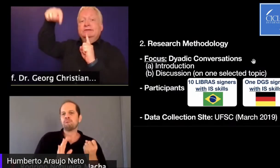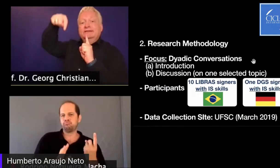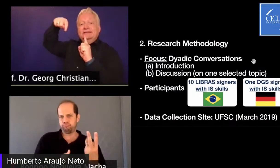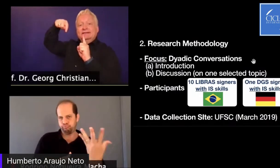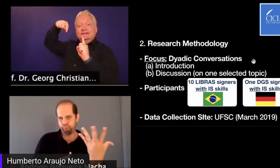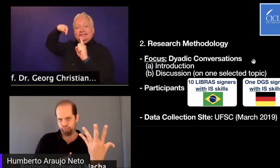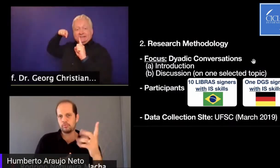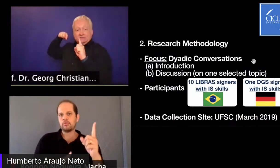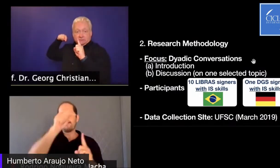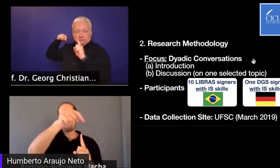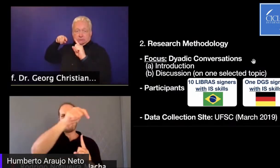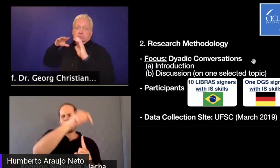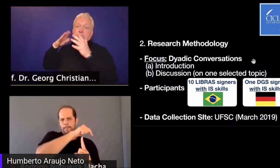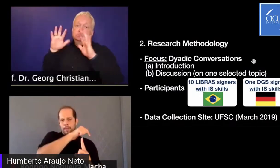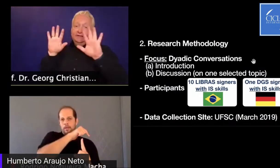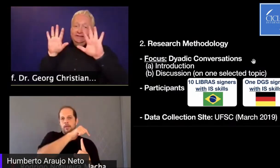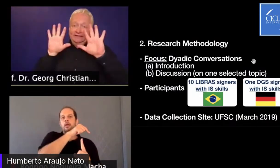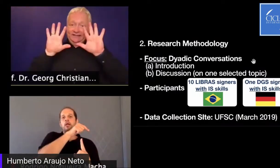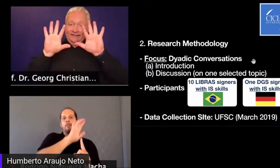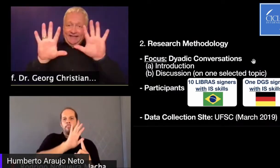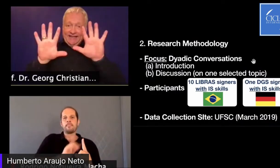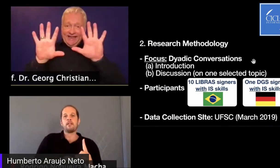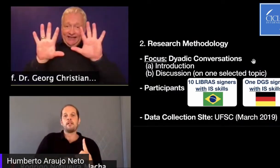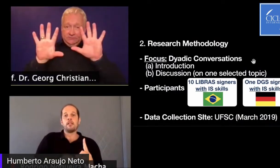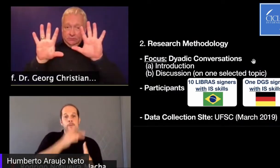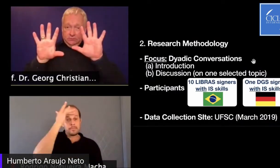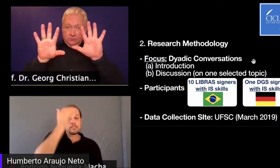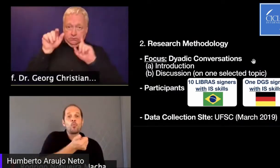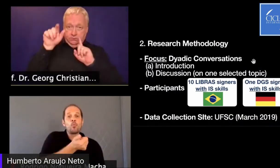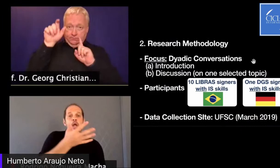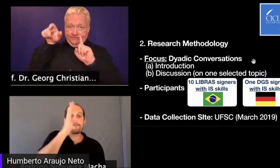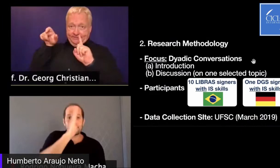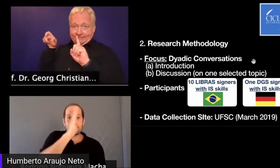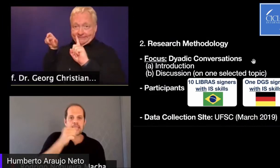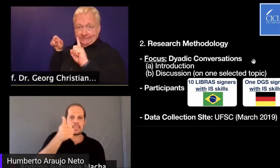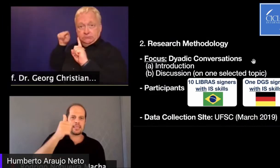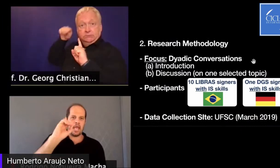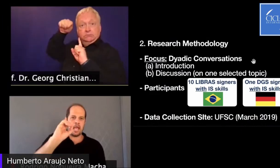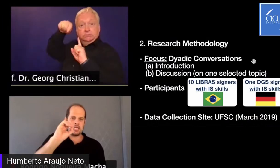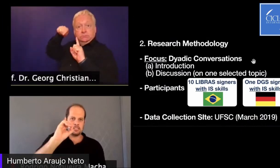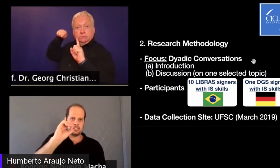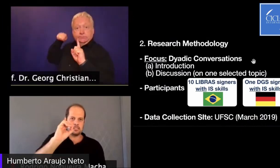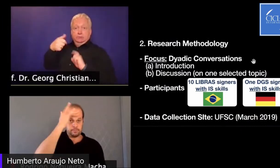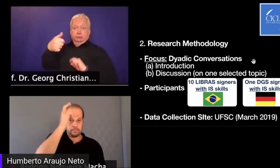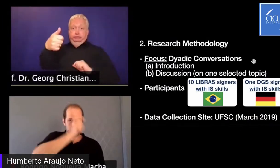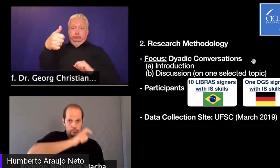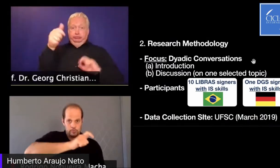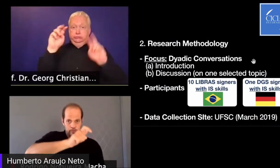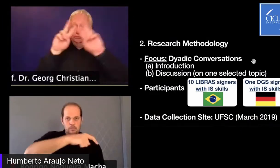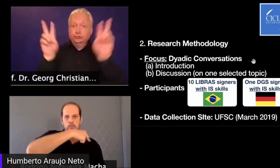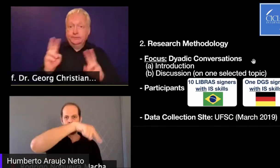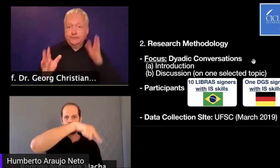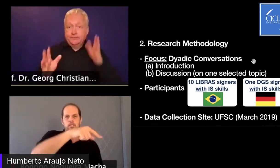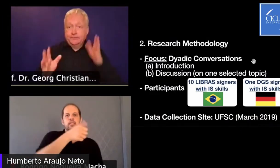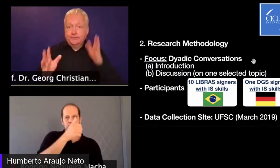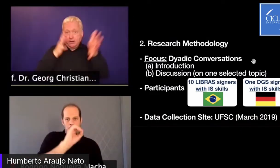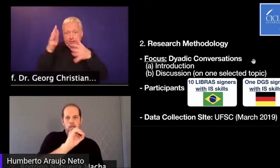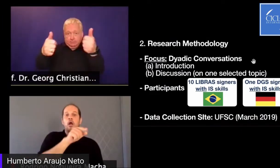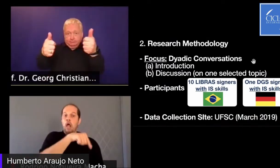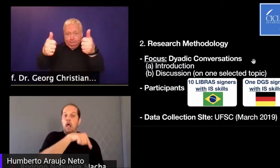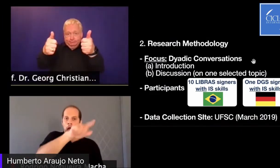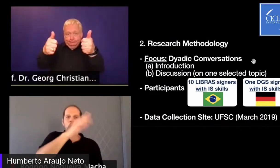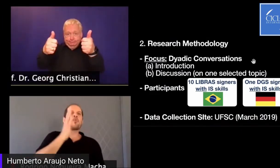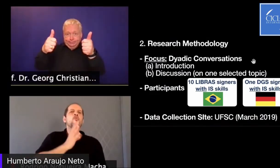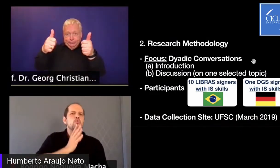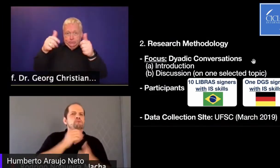desse projeto. Não era apenas um surdo brasileiro, eram vários surdos brasileiros que interagiram com essa pessoa surda alemã. No total